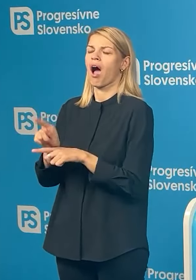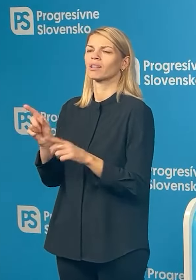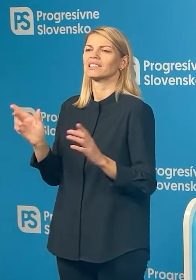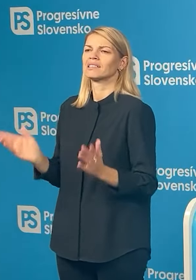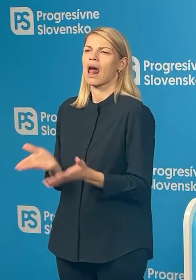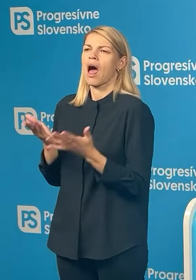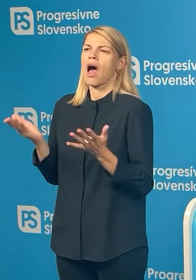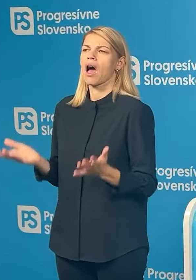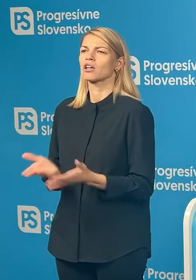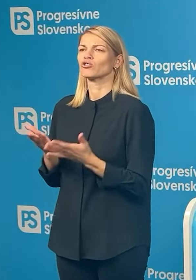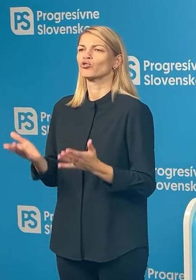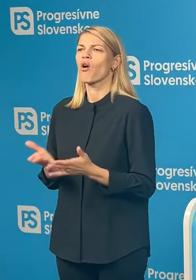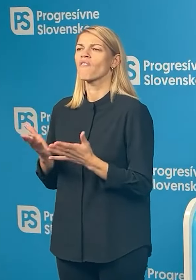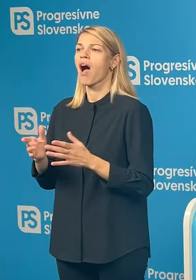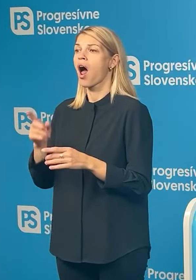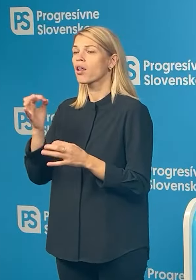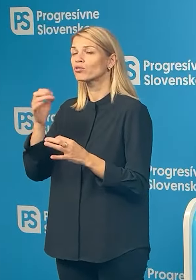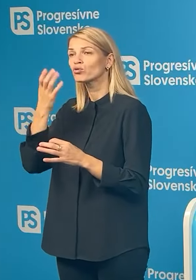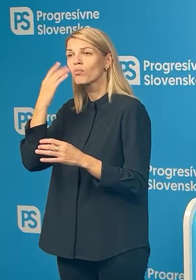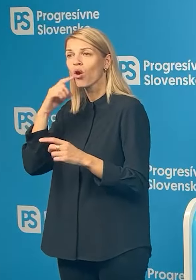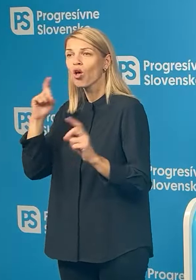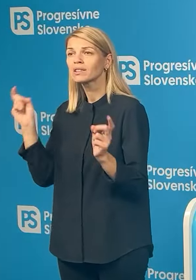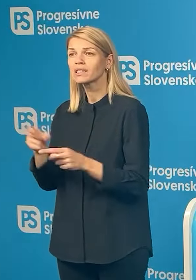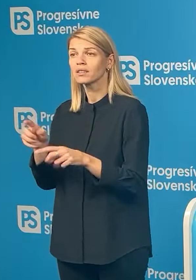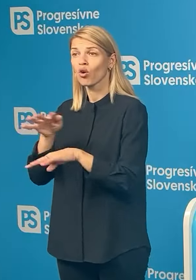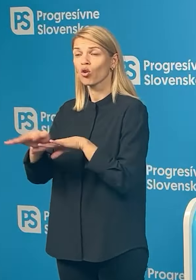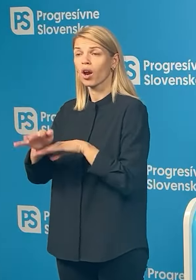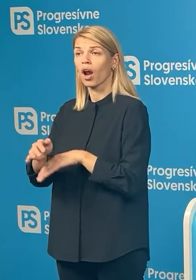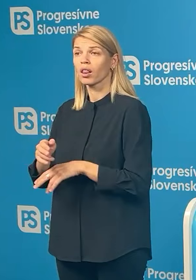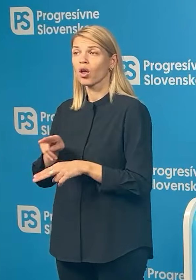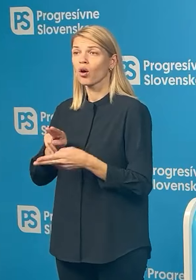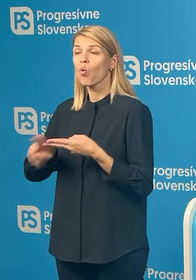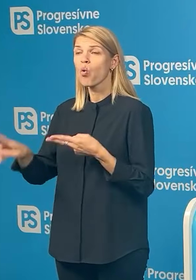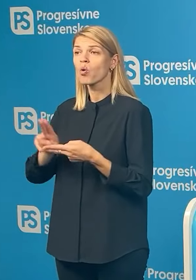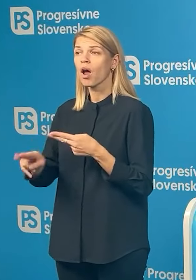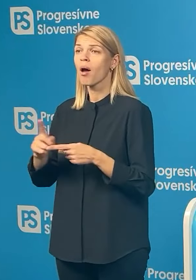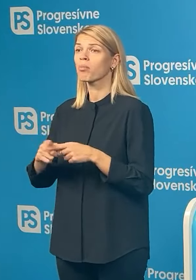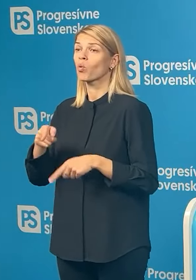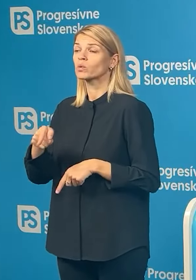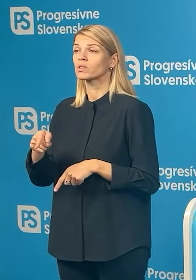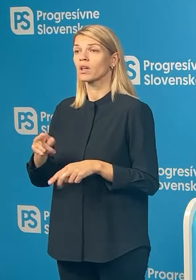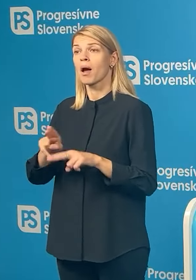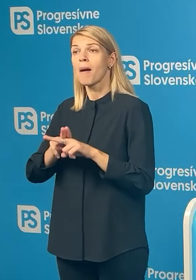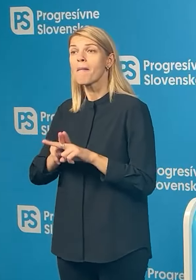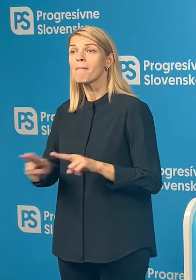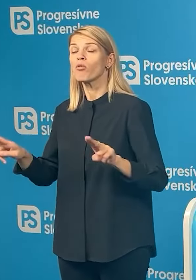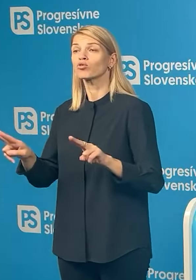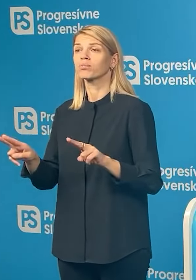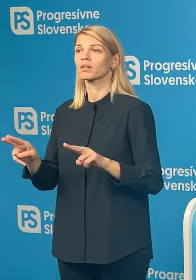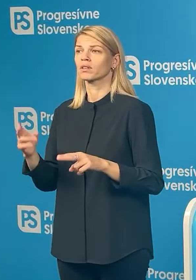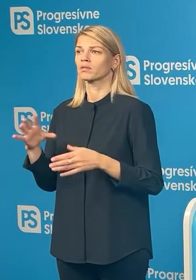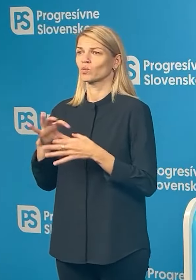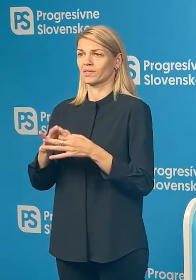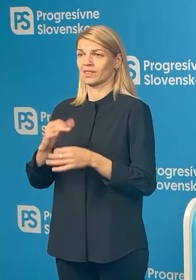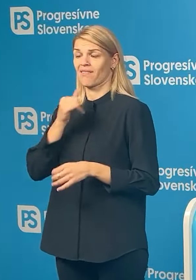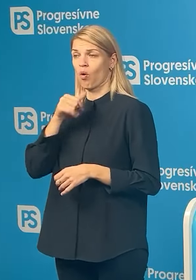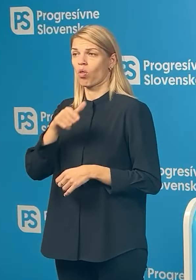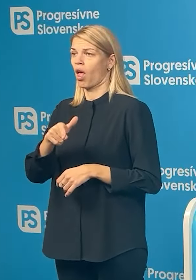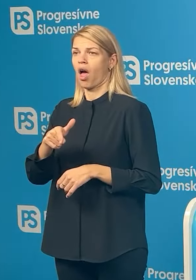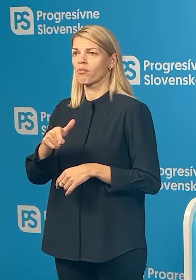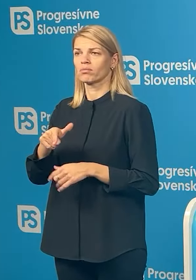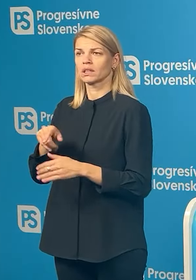Najvyššieho kontrolného úradu a popieral riziko, možné riziko skrytej privatizácie vody. V